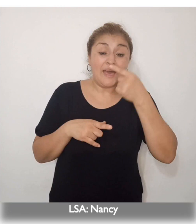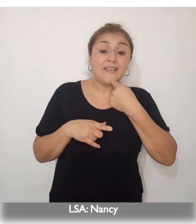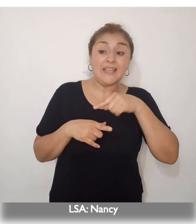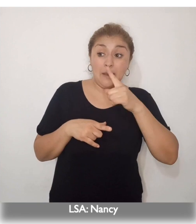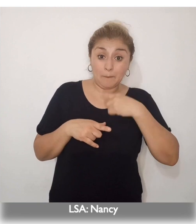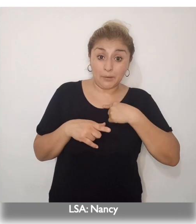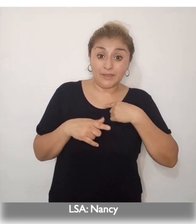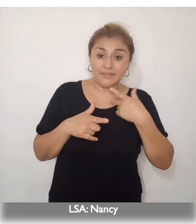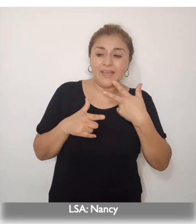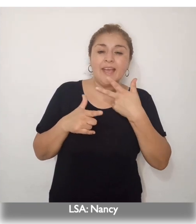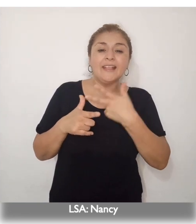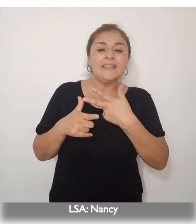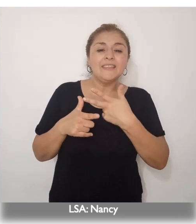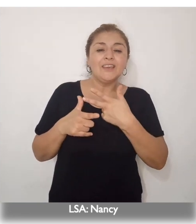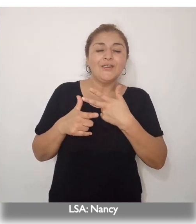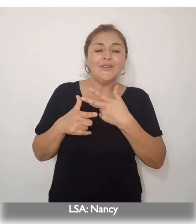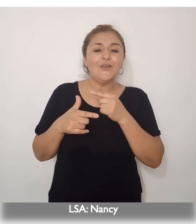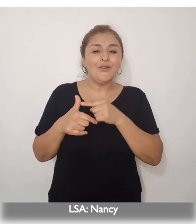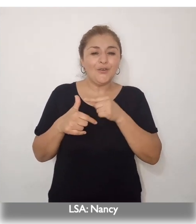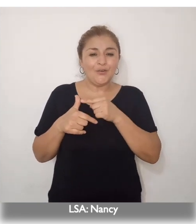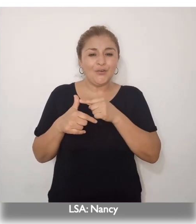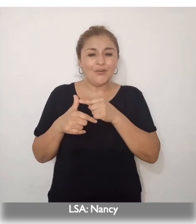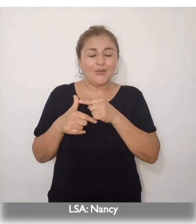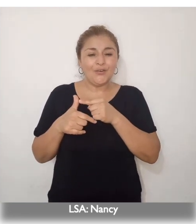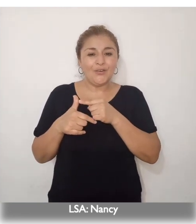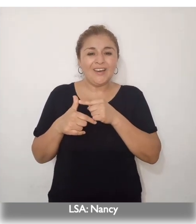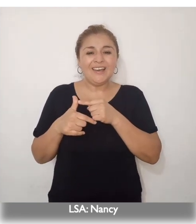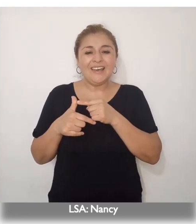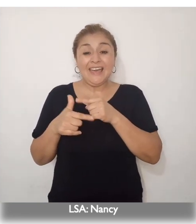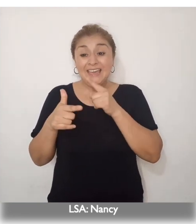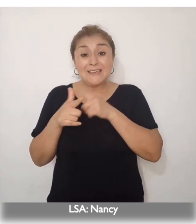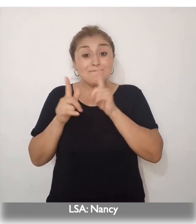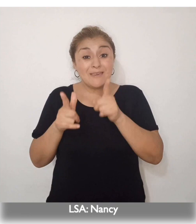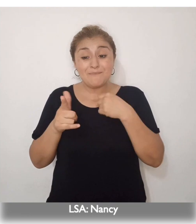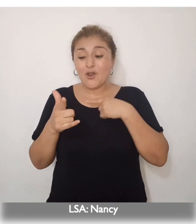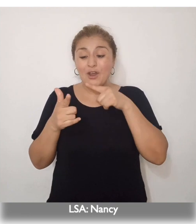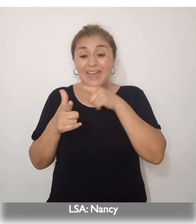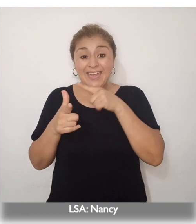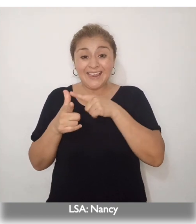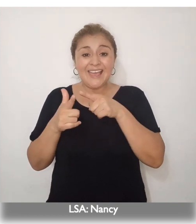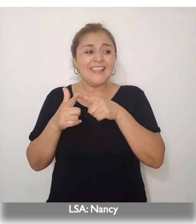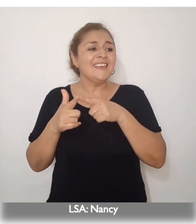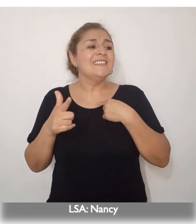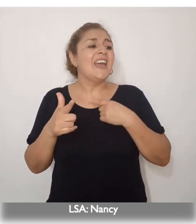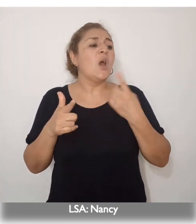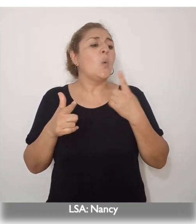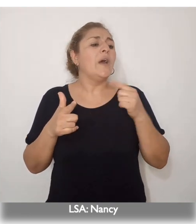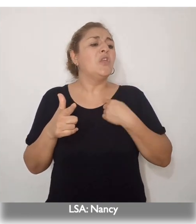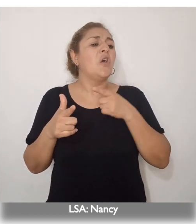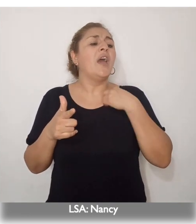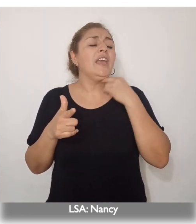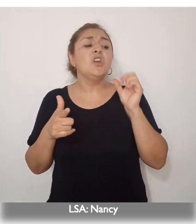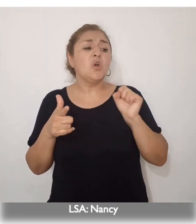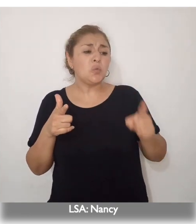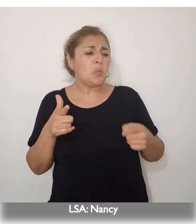cuando vino mi hermano sino cuando vino este tu hijo te das cuenta que él no se sentía